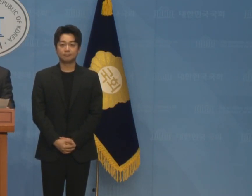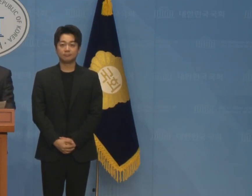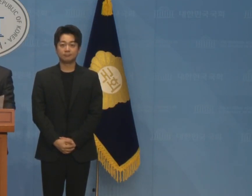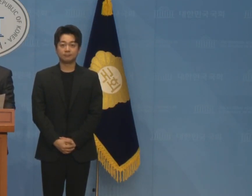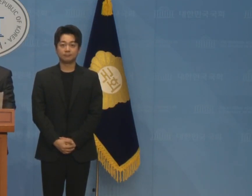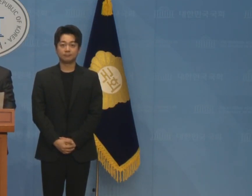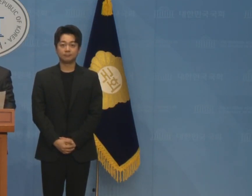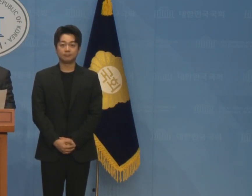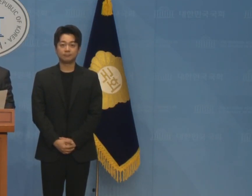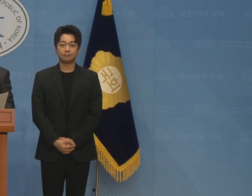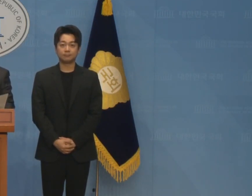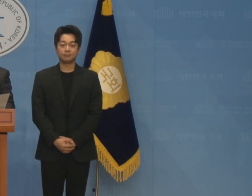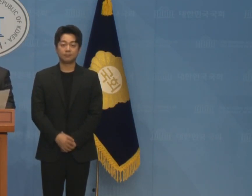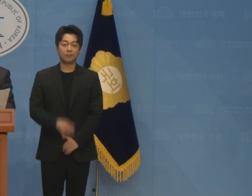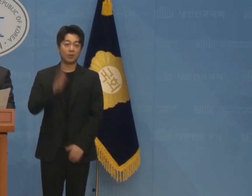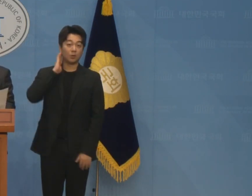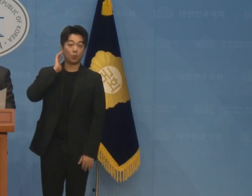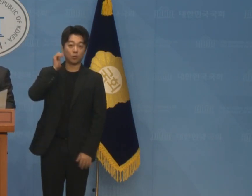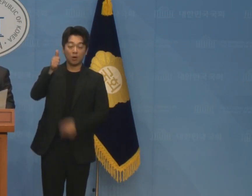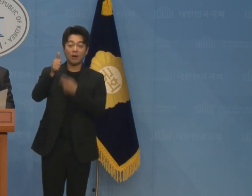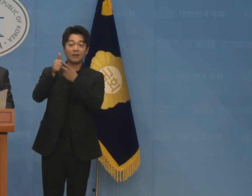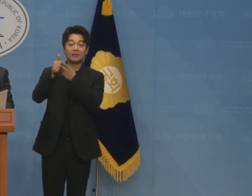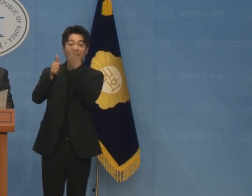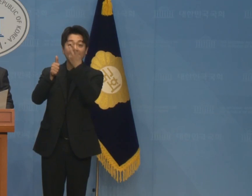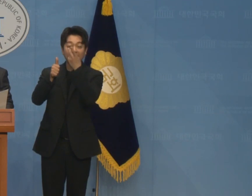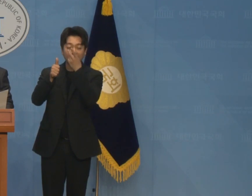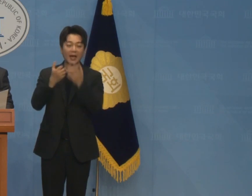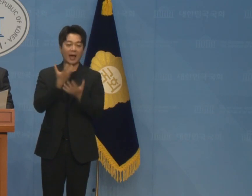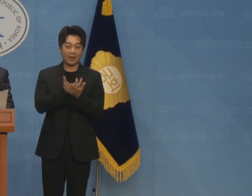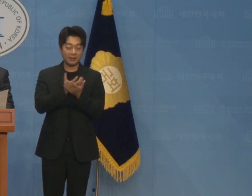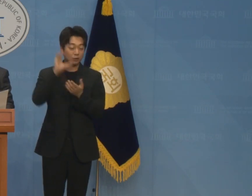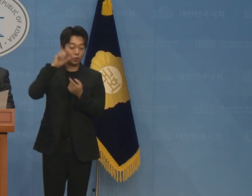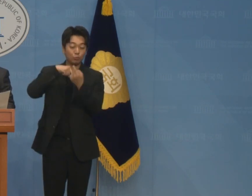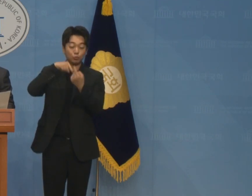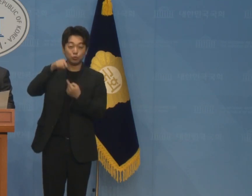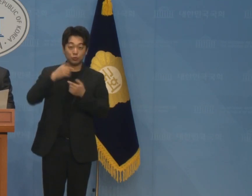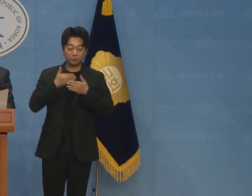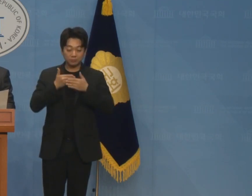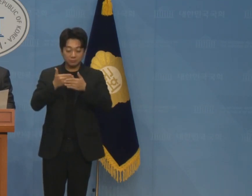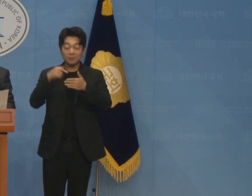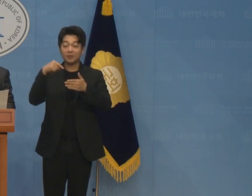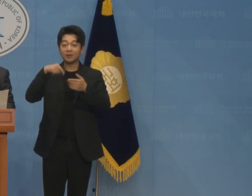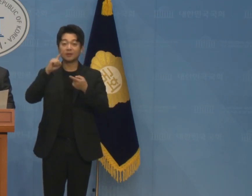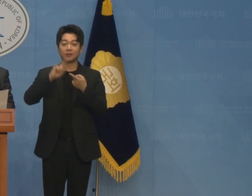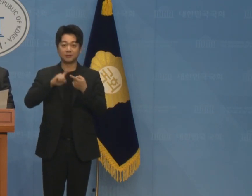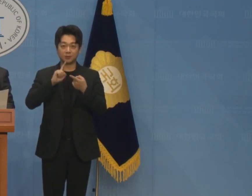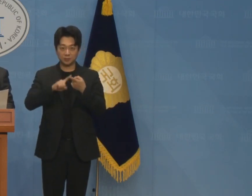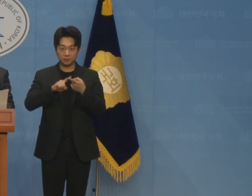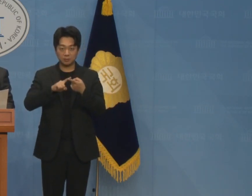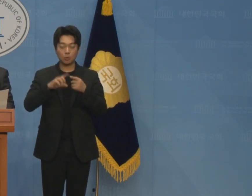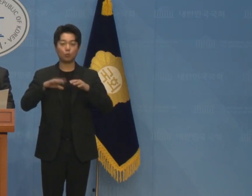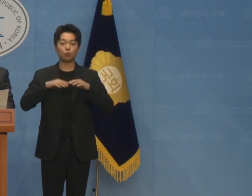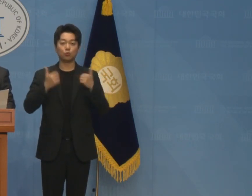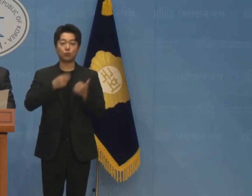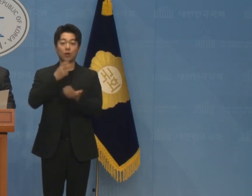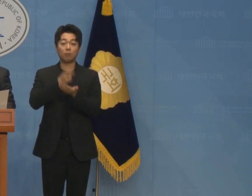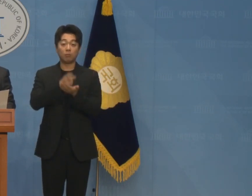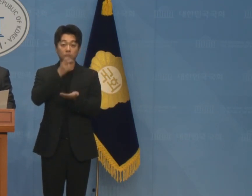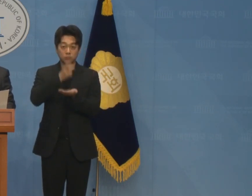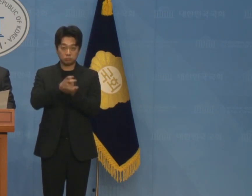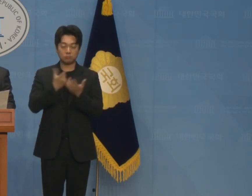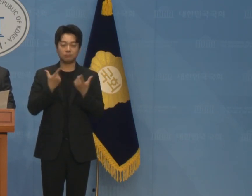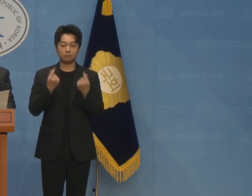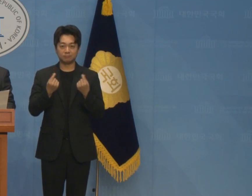먼저 대통령 탄핵 청문회 의결은 국회법 절차에 따라서 적법하게 이루어졌습니다.